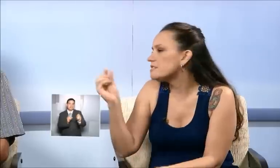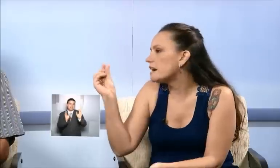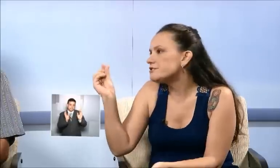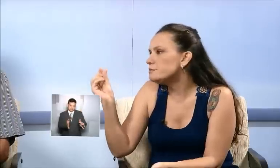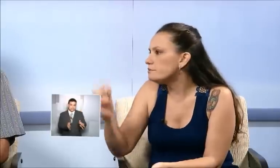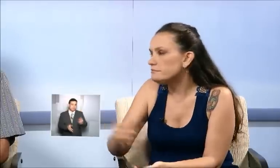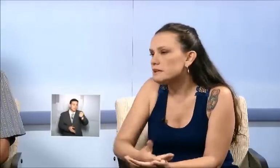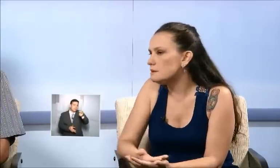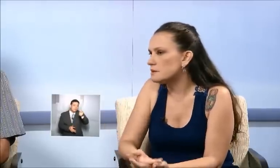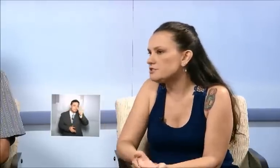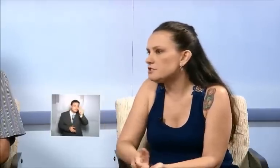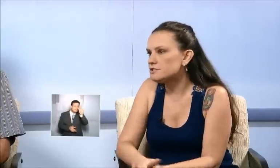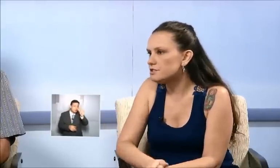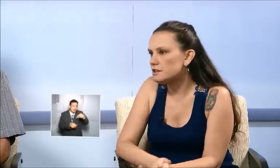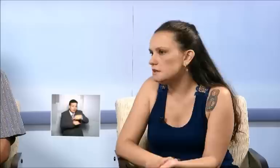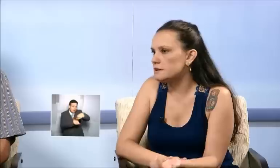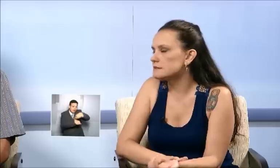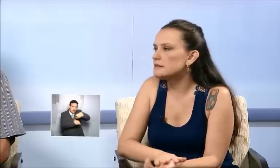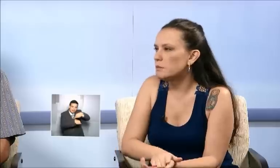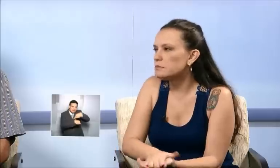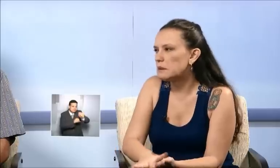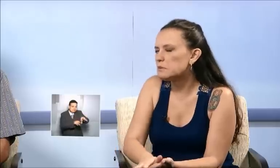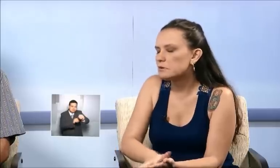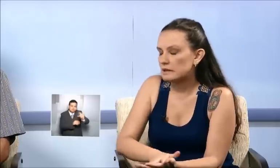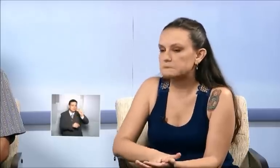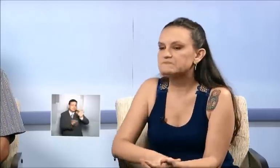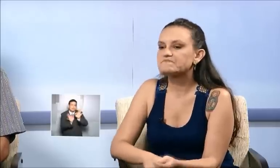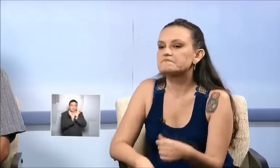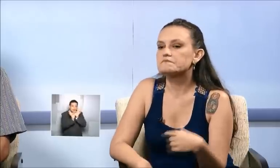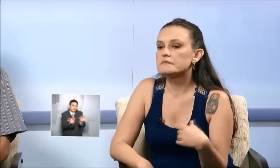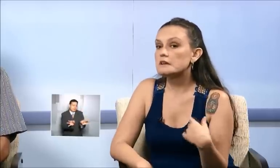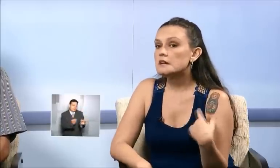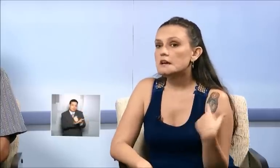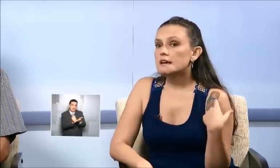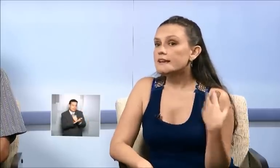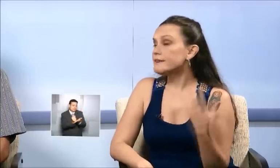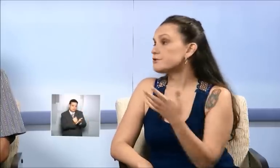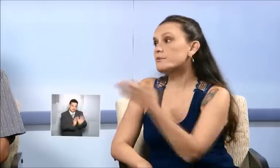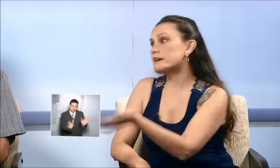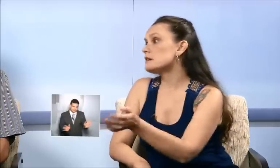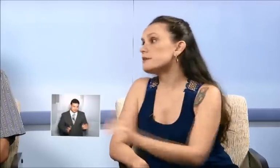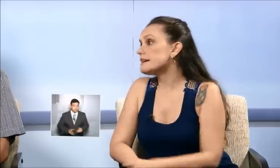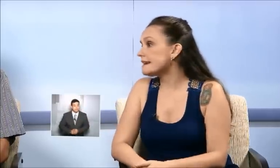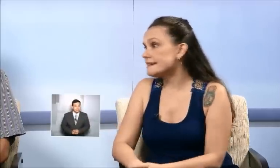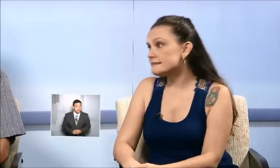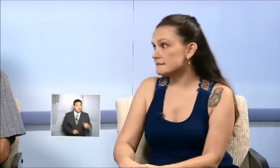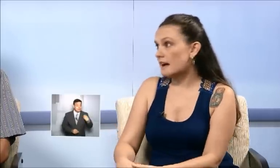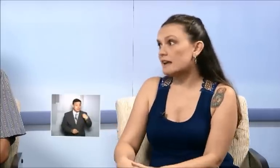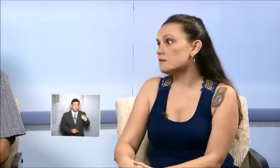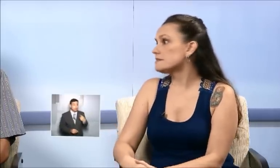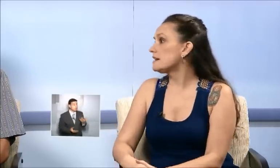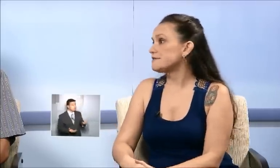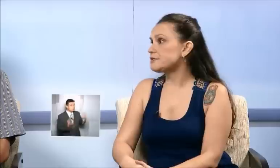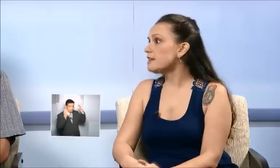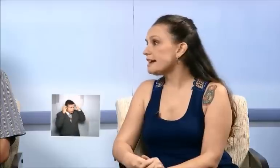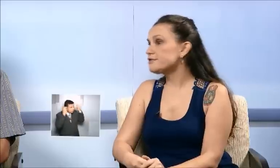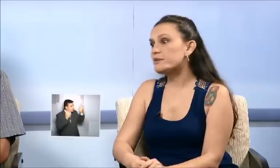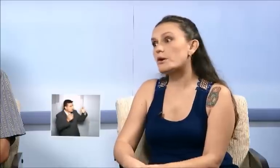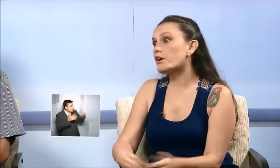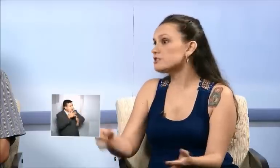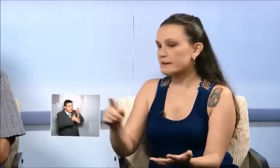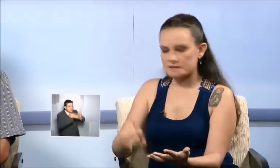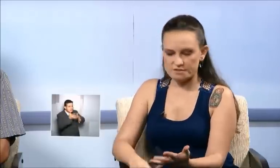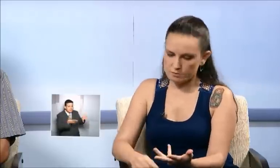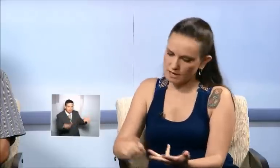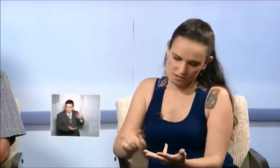uma quantidade mínima de libras, né? É bem pouquinho. E aí eu descobri que eu não ia ter a língua de sinais da faculdade. Eu falei,